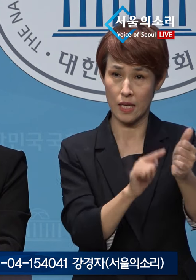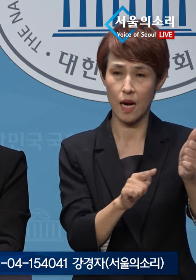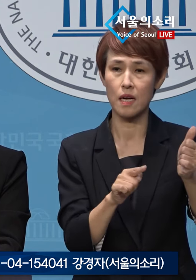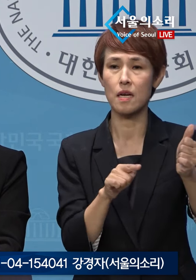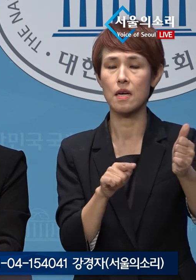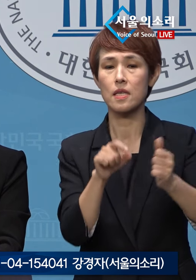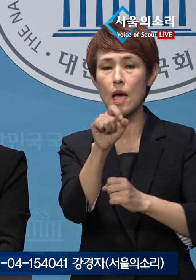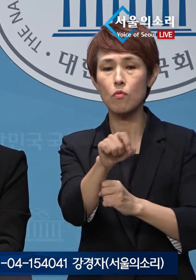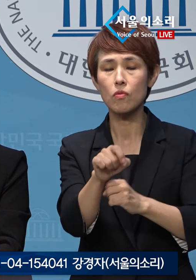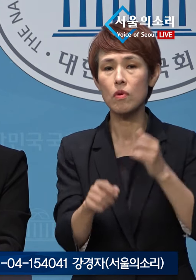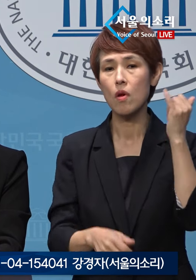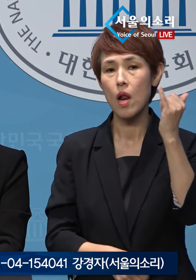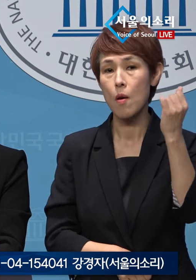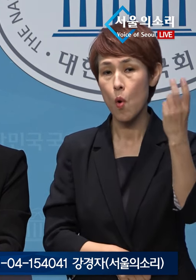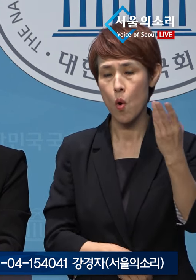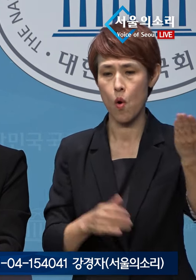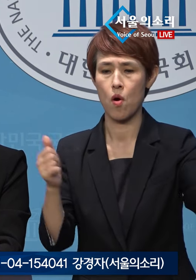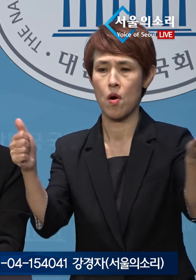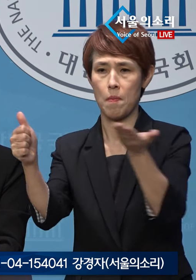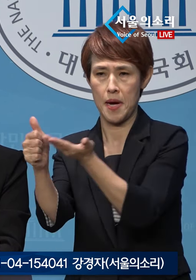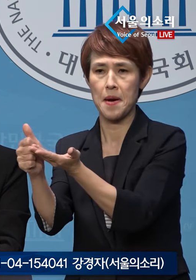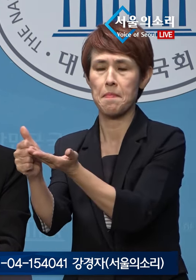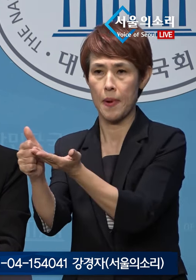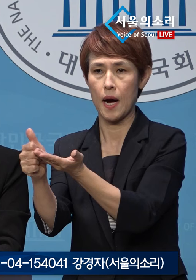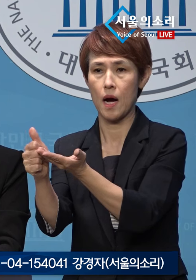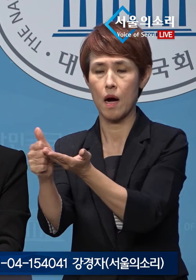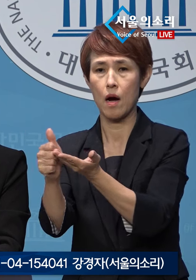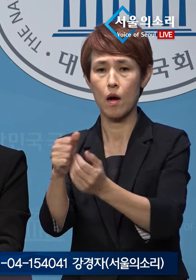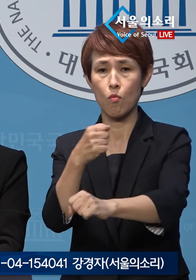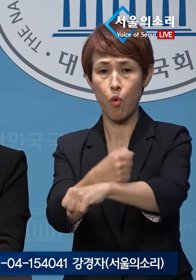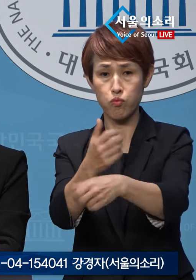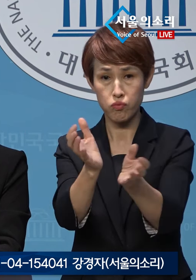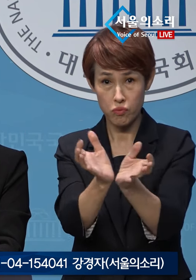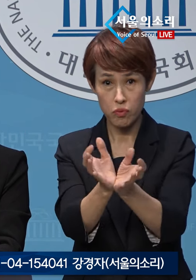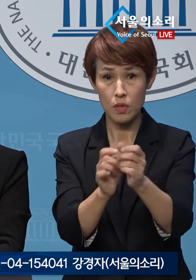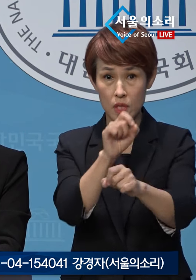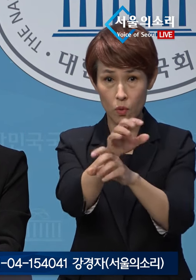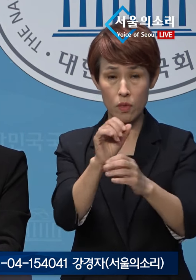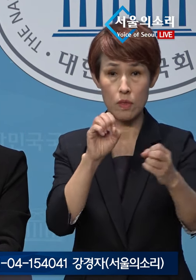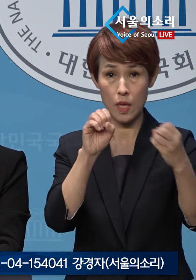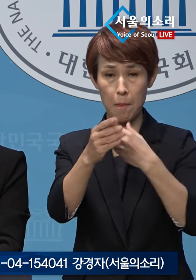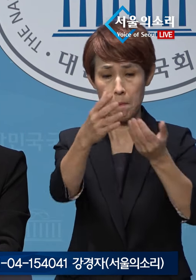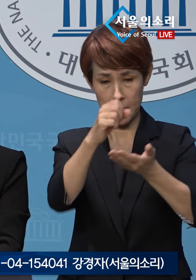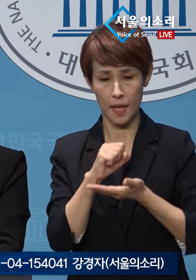사무관 연락처를 받았고 보훈부 직원의 답변도 회신했다는 것입니다.